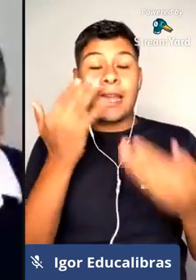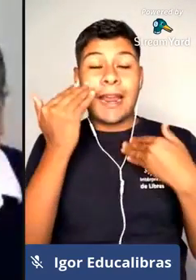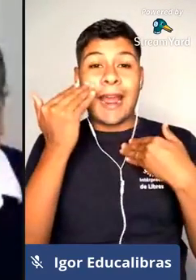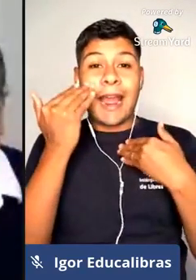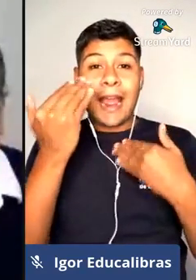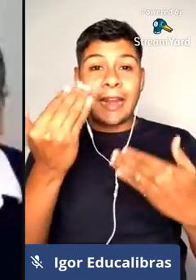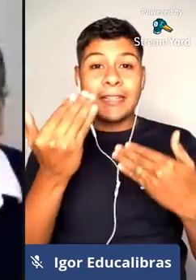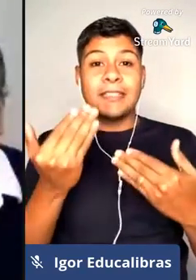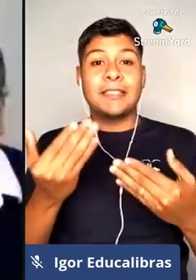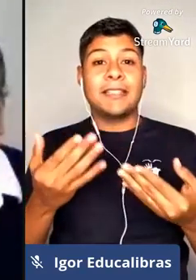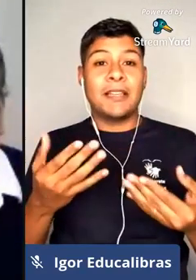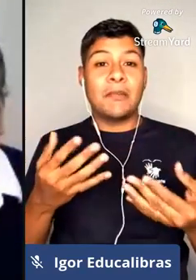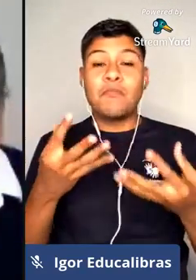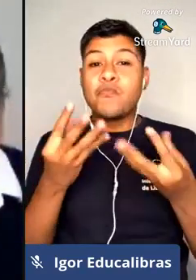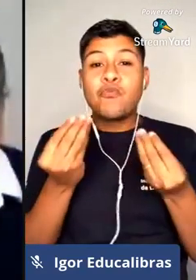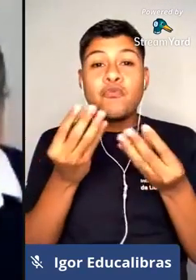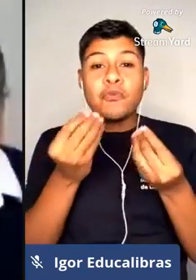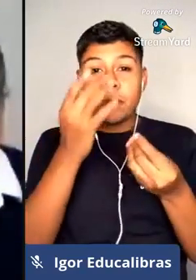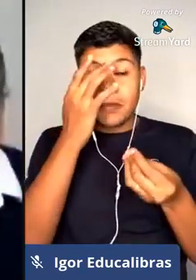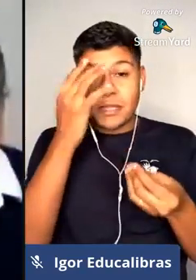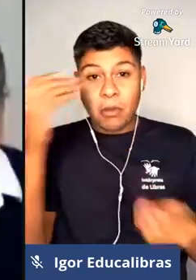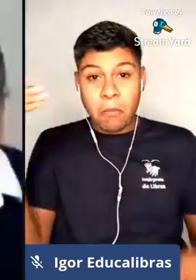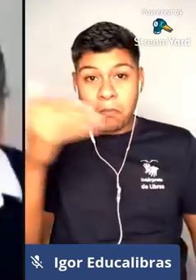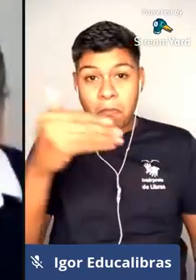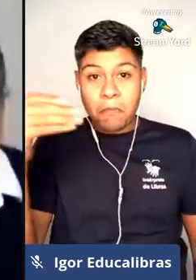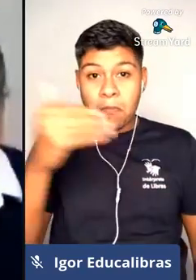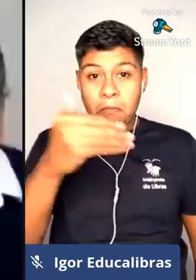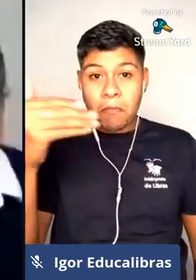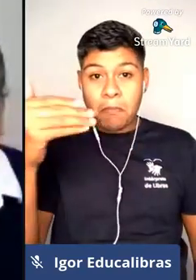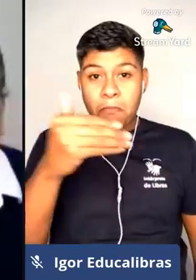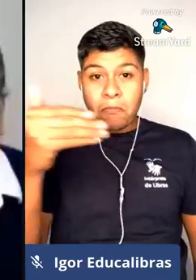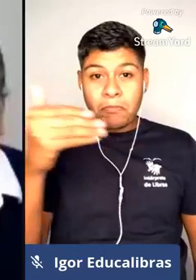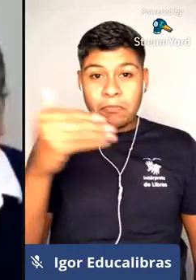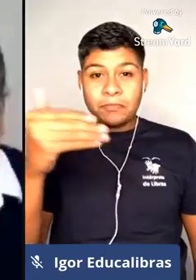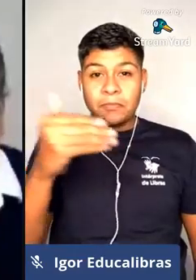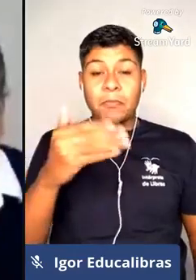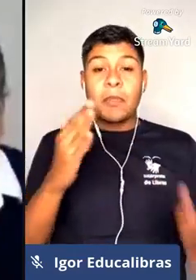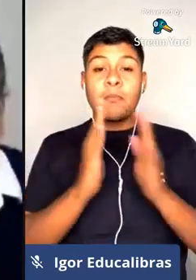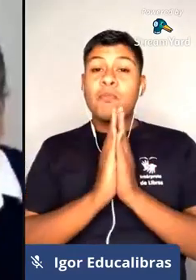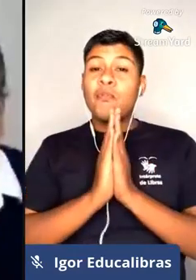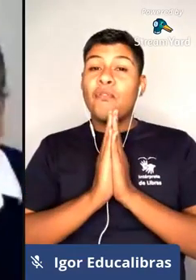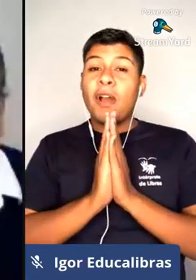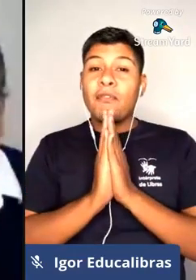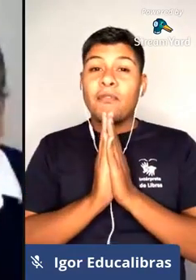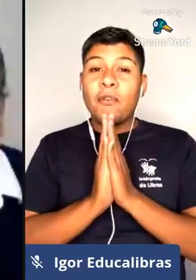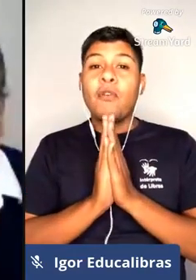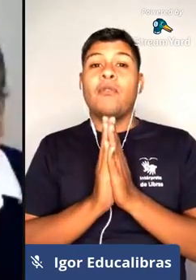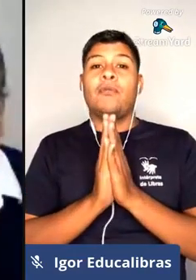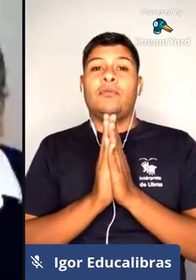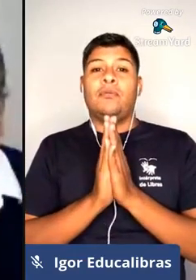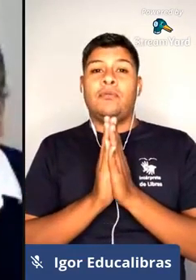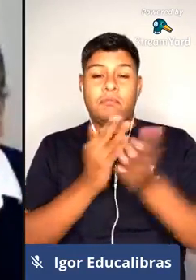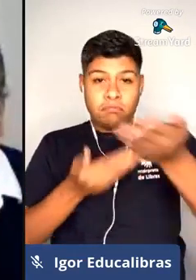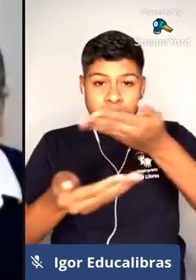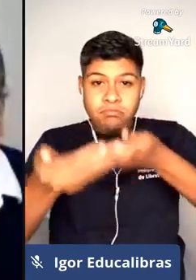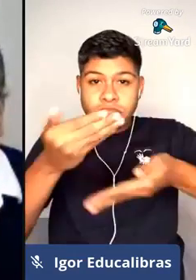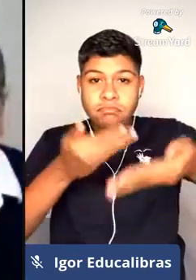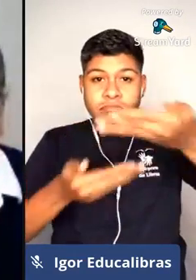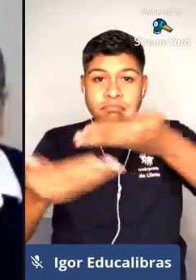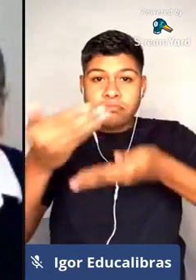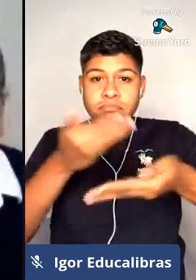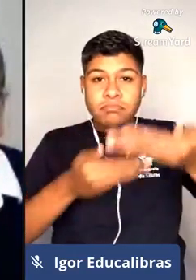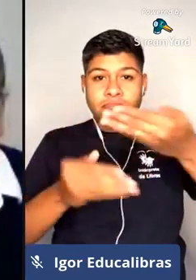muito a presença de quem está nos acompanhando. Né? Por favor, compartilhem isto com